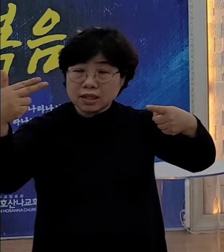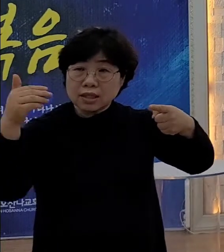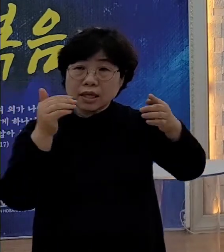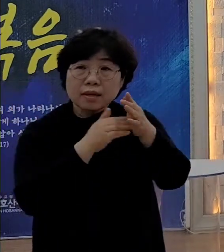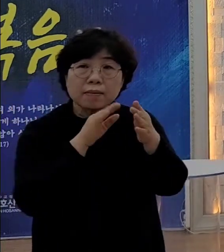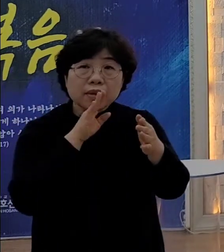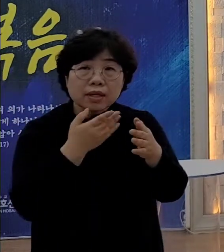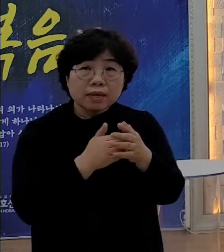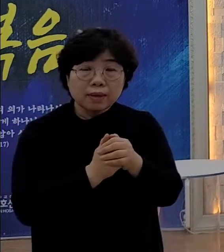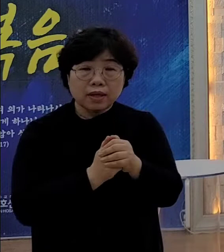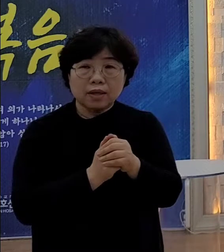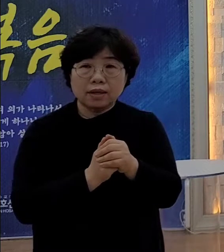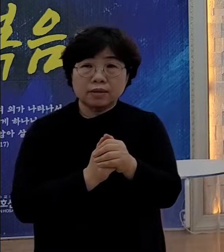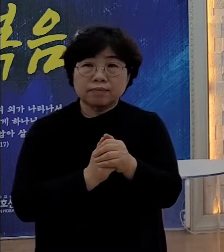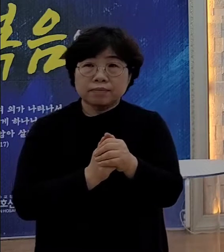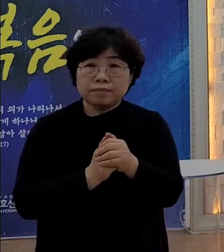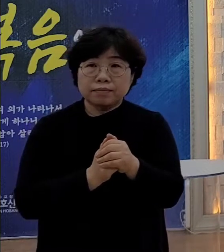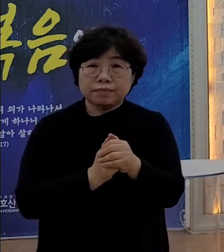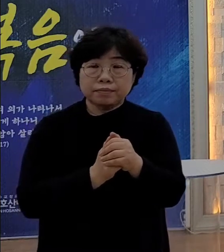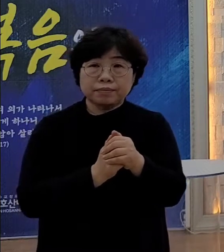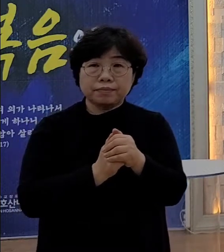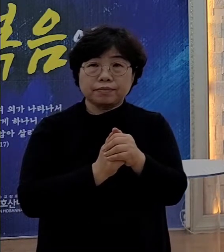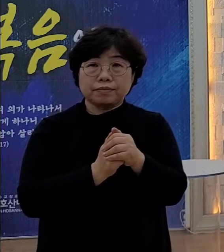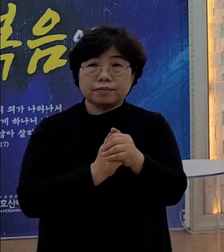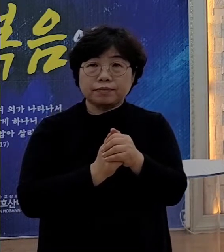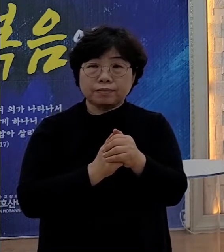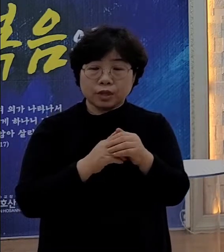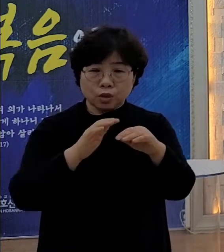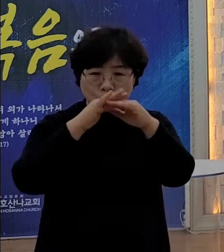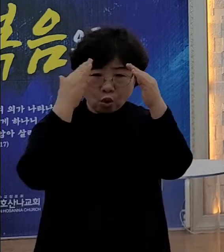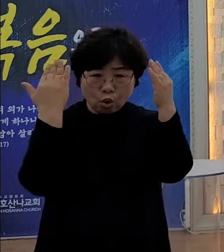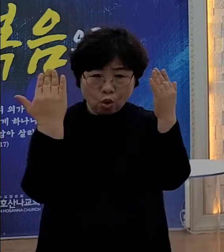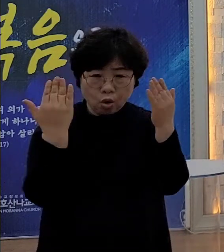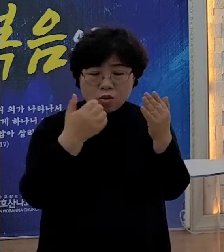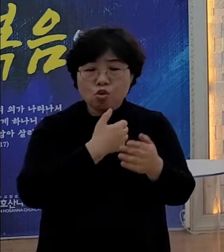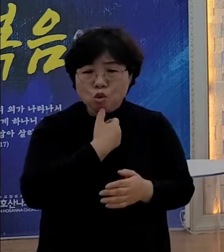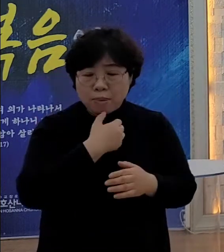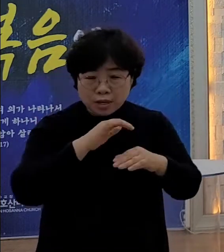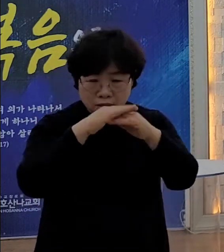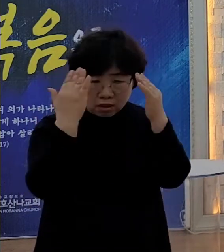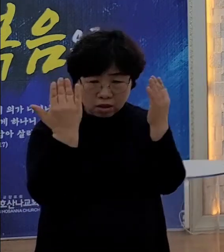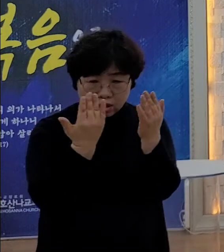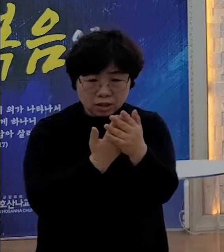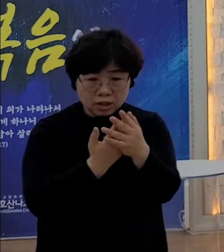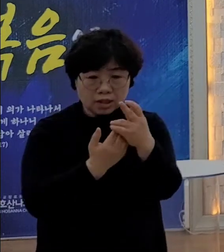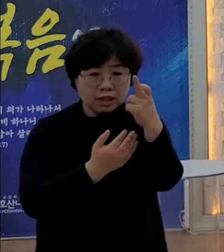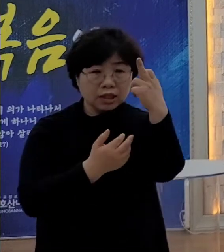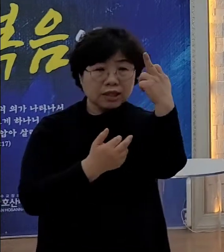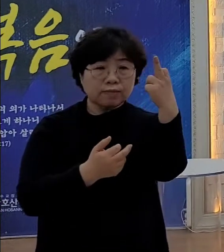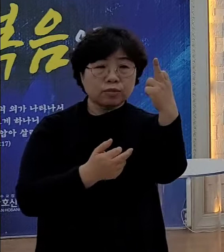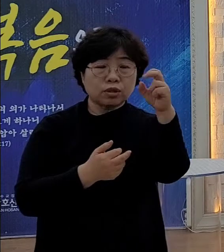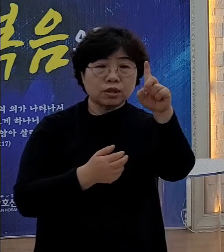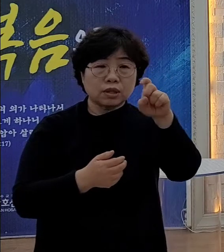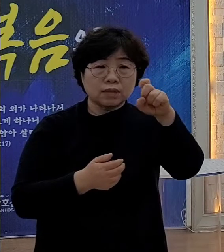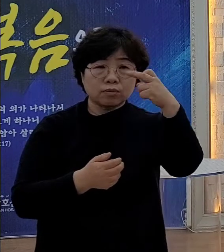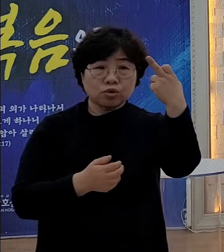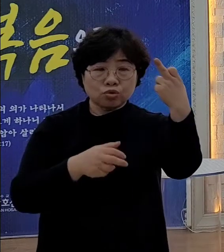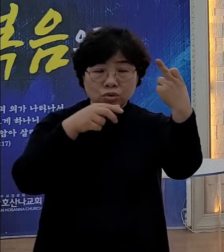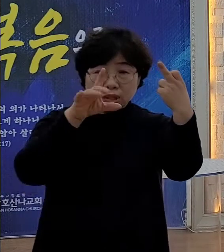맞는데 서론, 본론, 결론으로 이 로마서 전체를 16장으로 봤을 때 1장